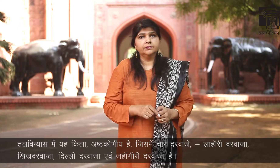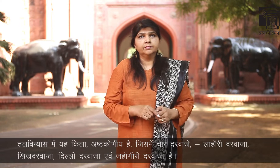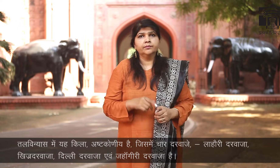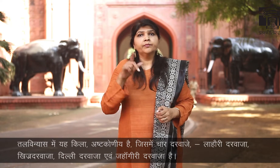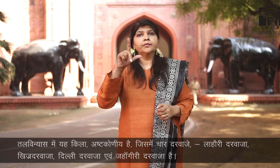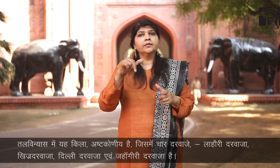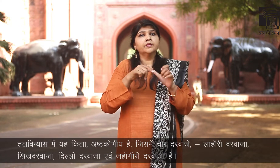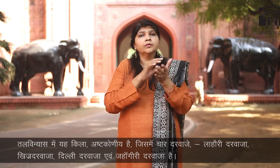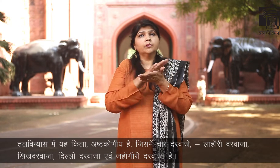लाहौरी दरवाजा,